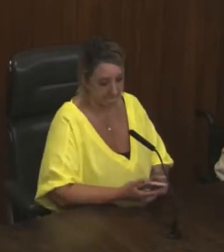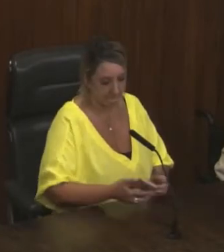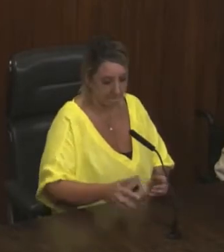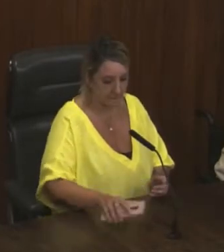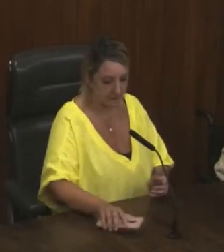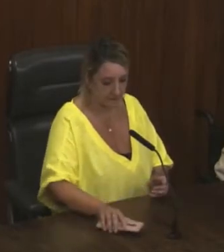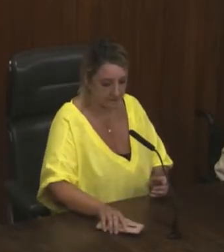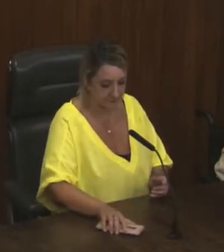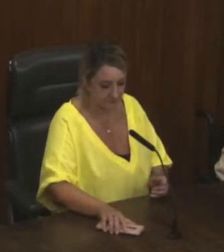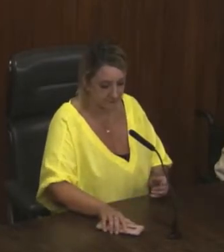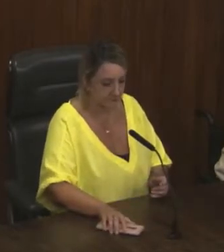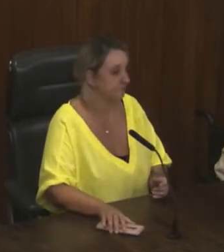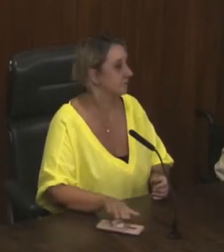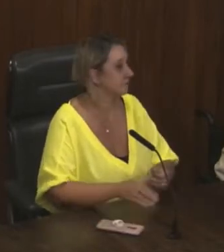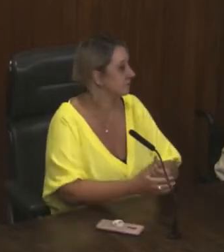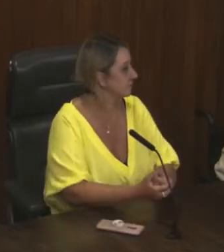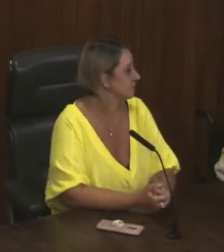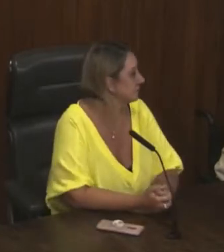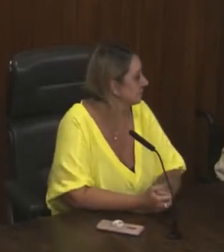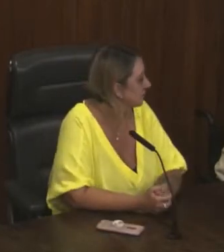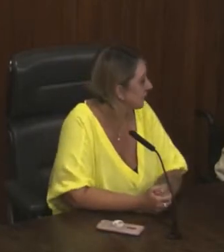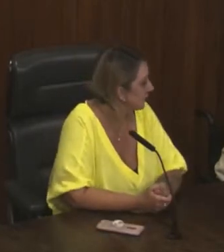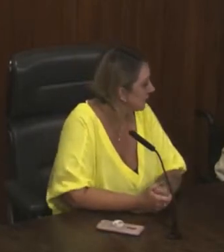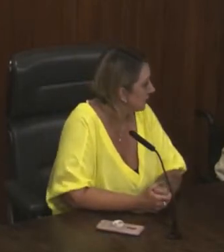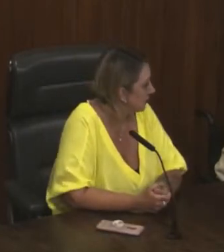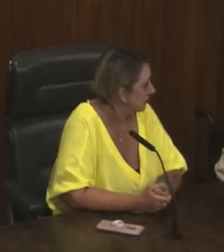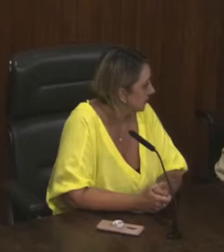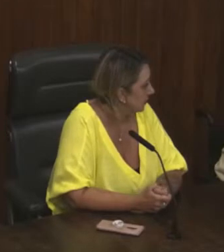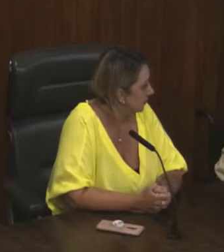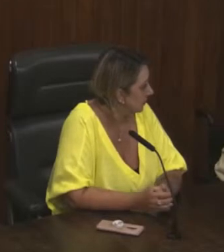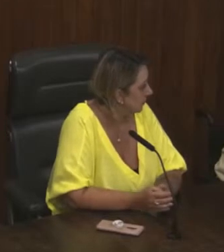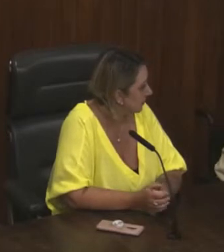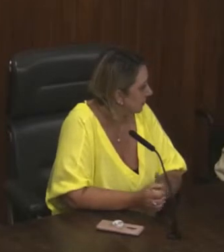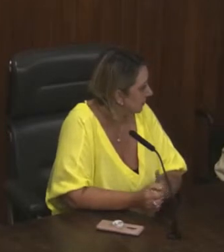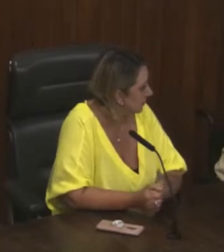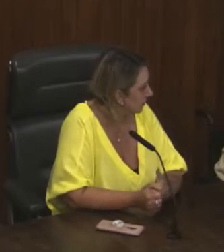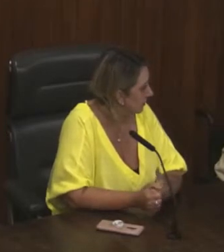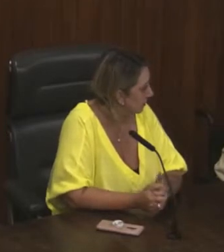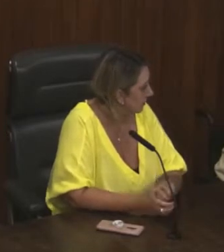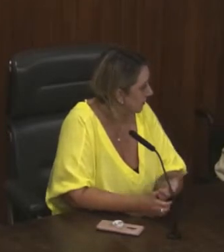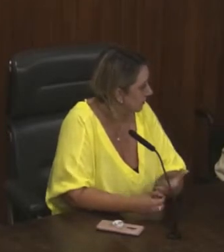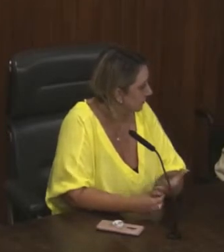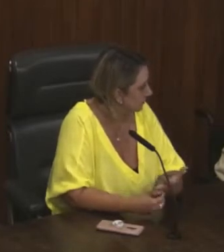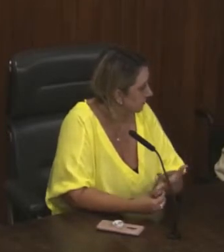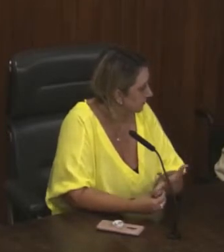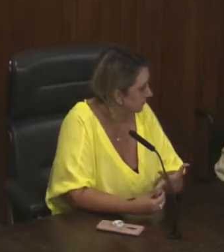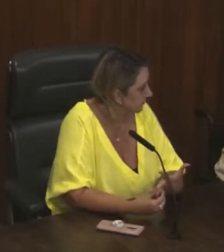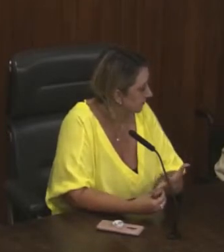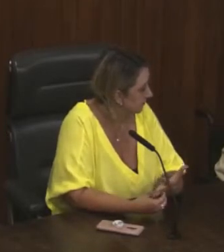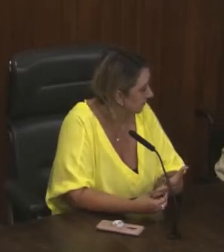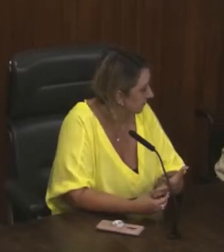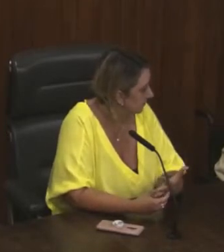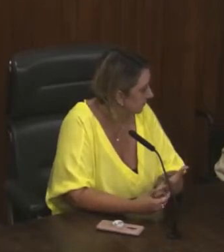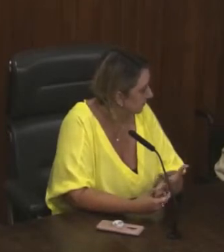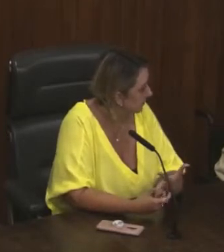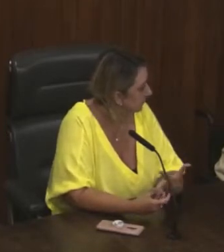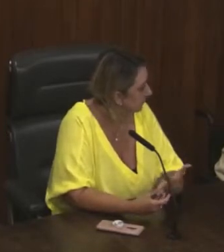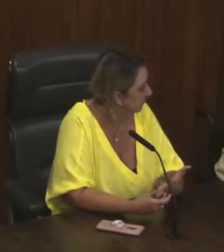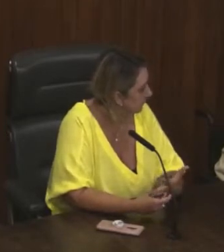um evento para as pessoas, é chamado G14, é o CID da deficiência,